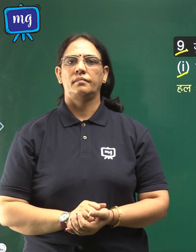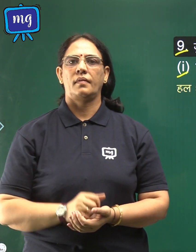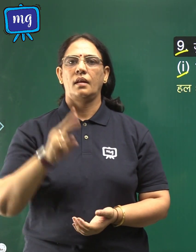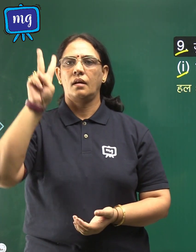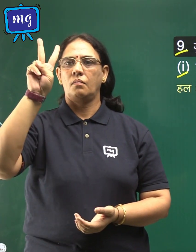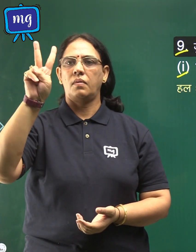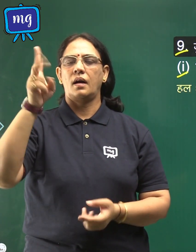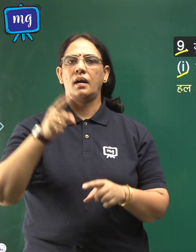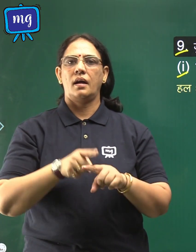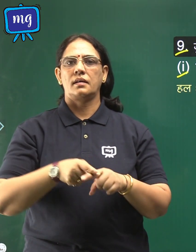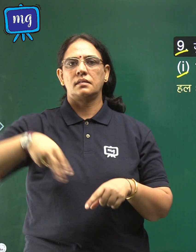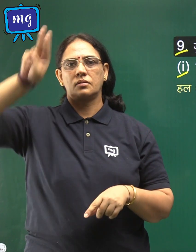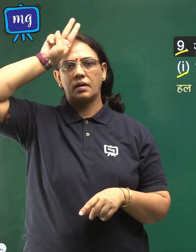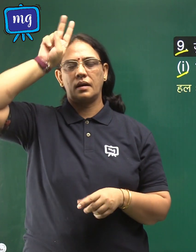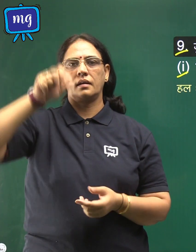12x²